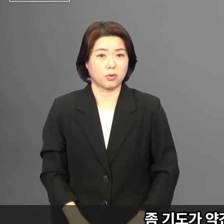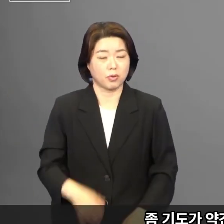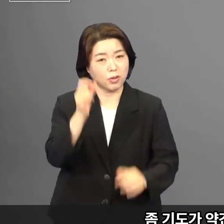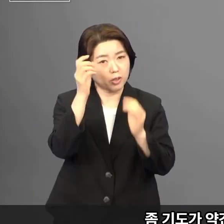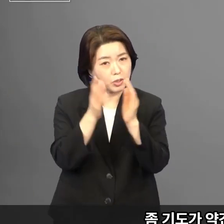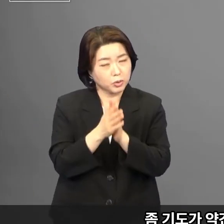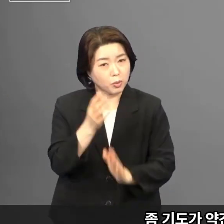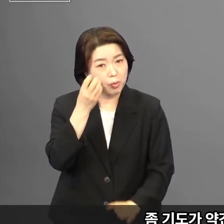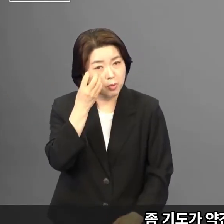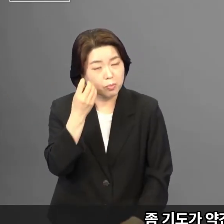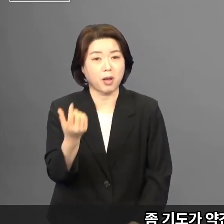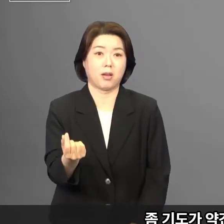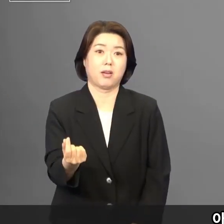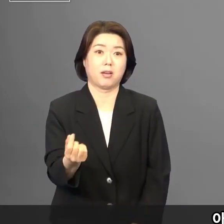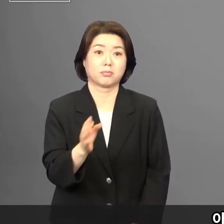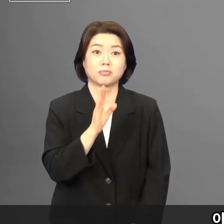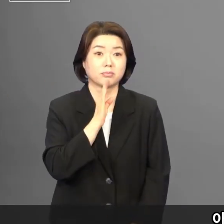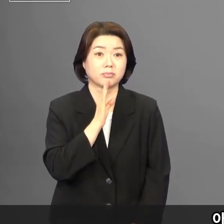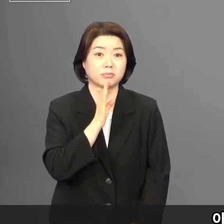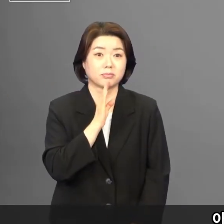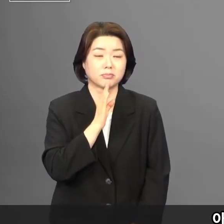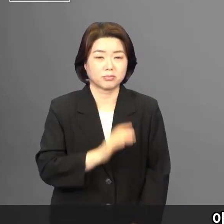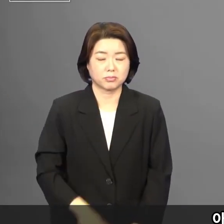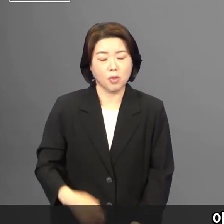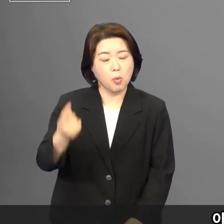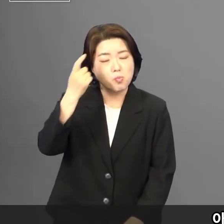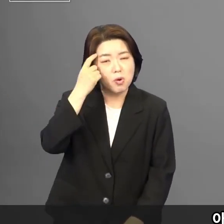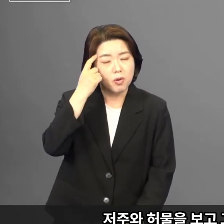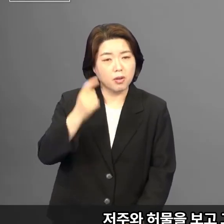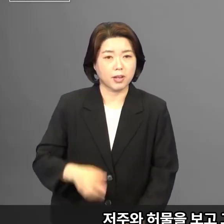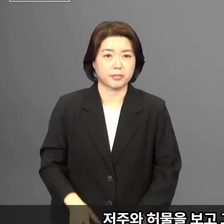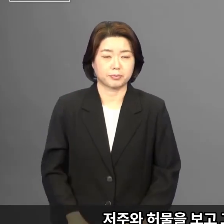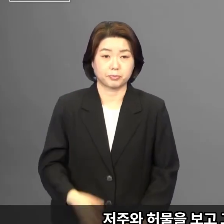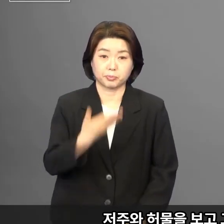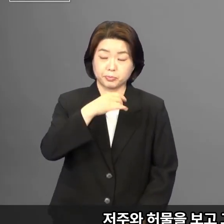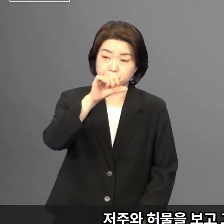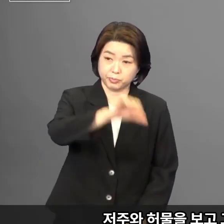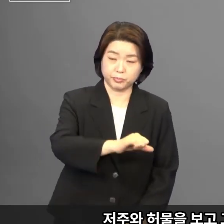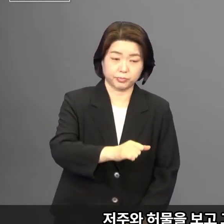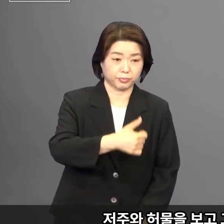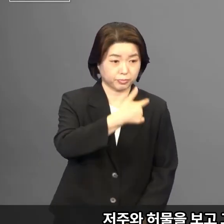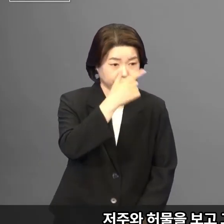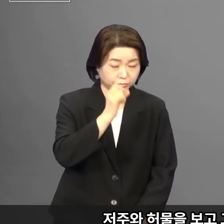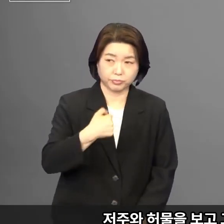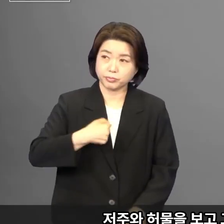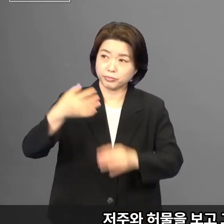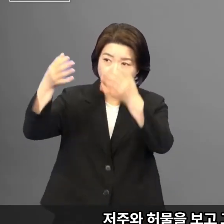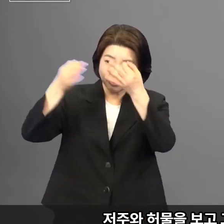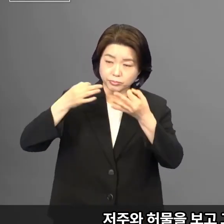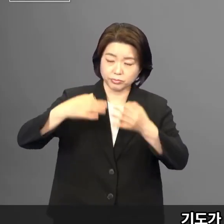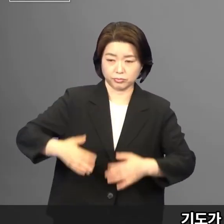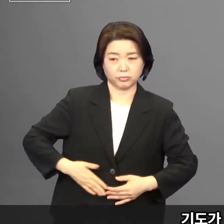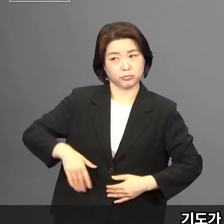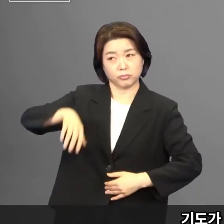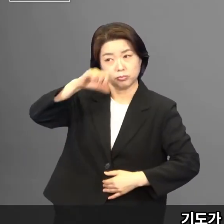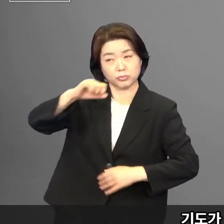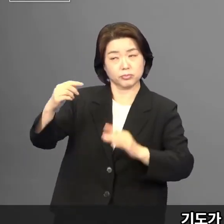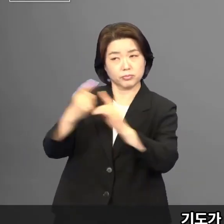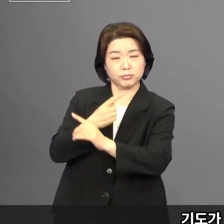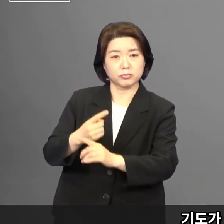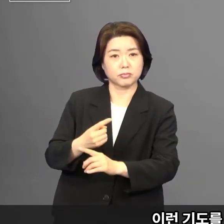기도가 약간 이상하지 않아요? 아니, 왜 저주와 허물을 보고 그거를 선으로 바꾸실까요?